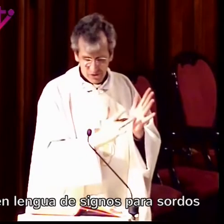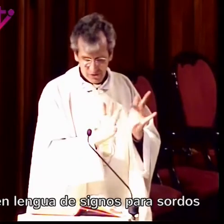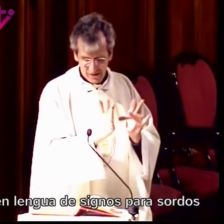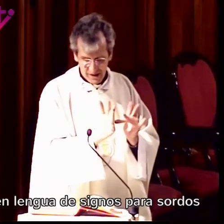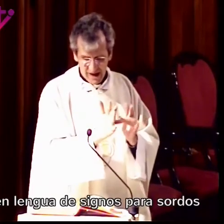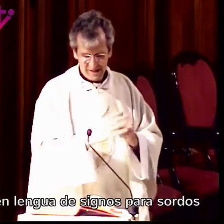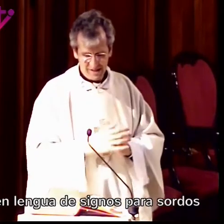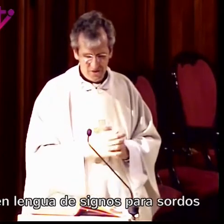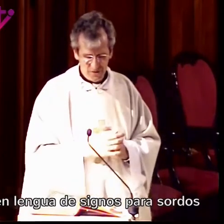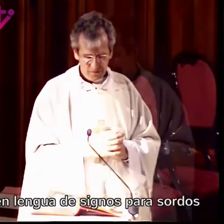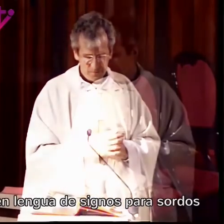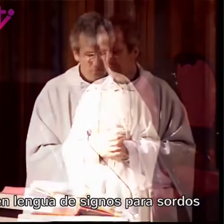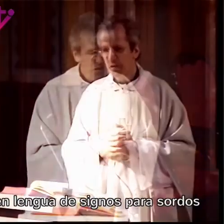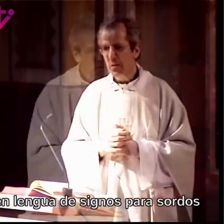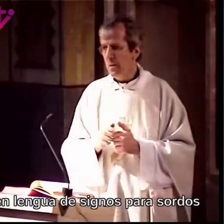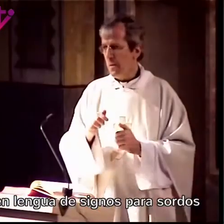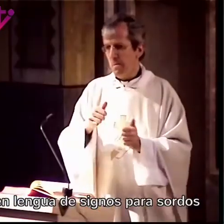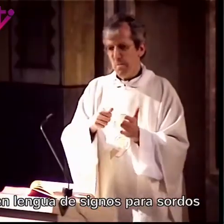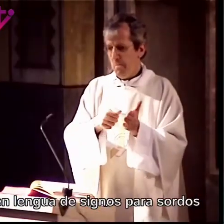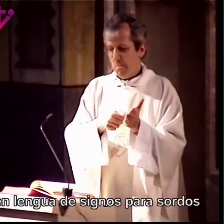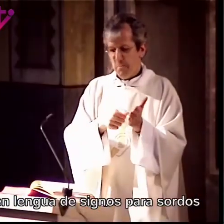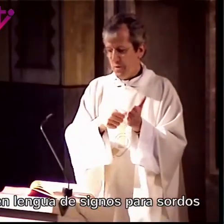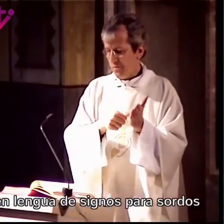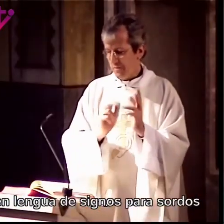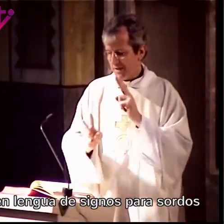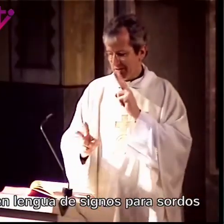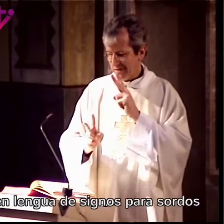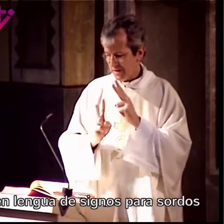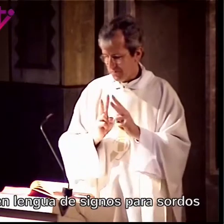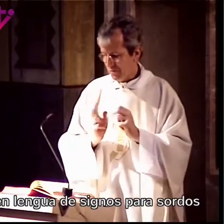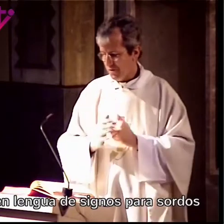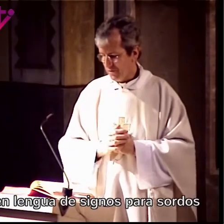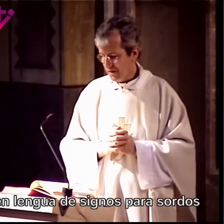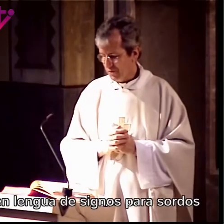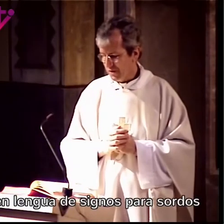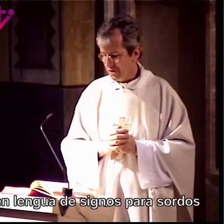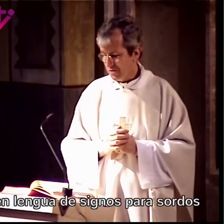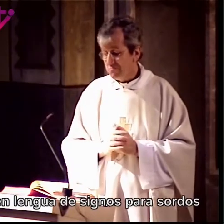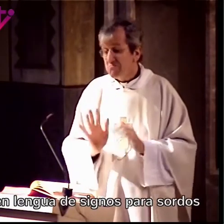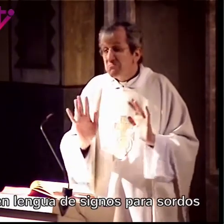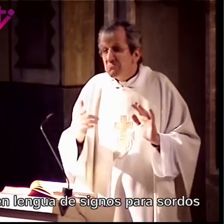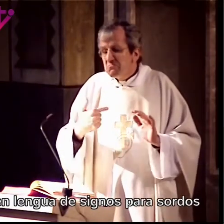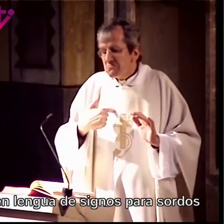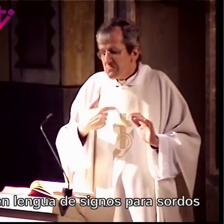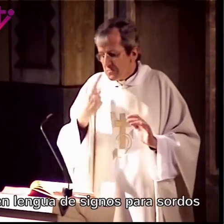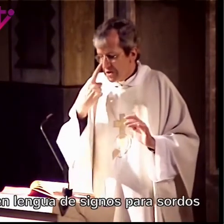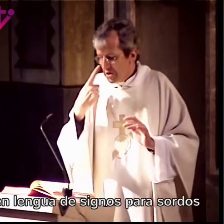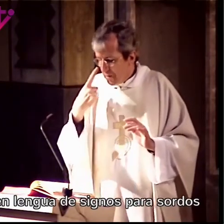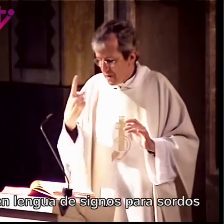al Señor. Pero Tomás respondió, les contestó Si no veo